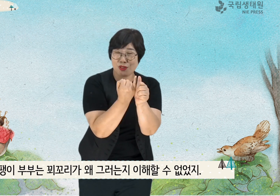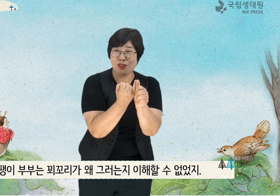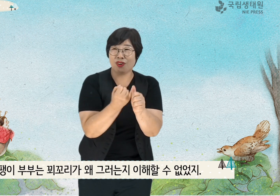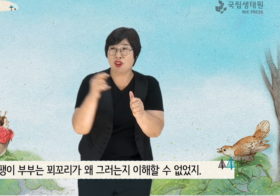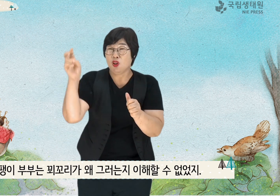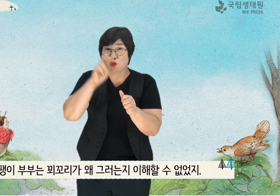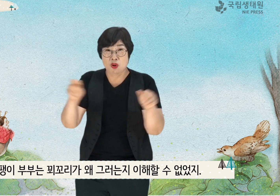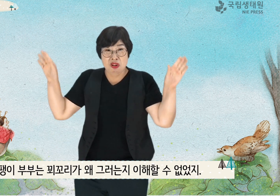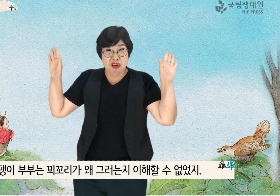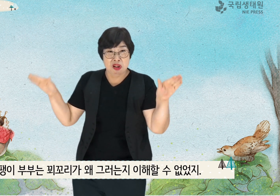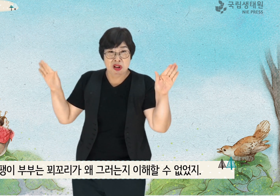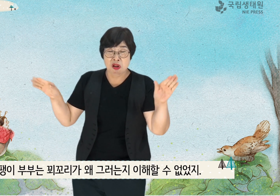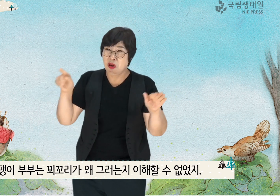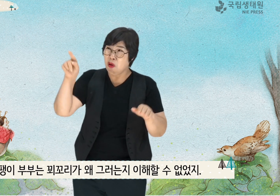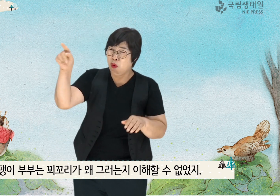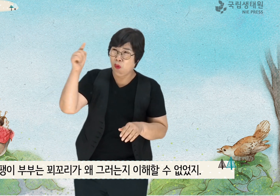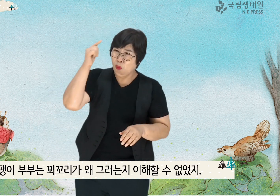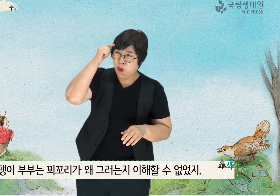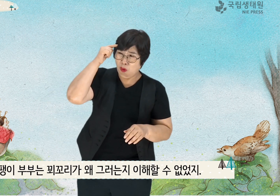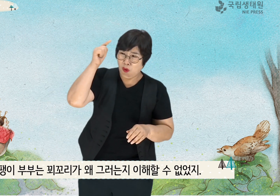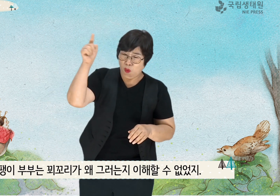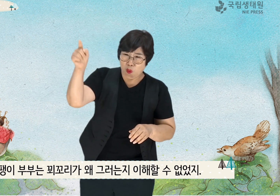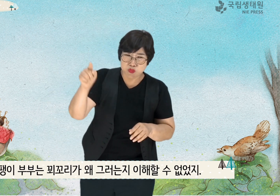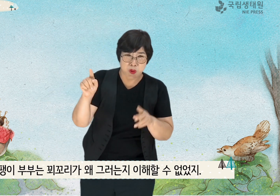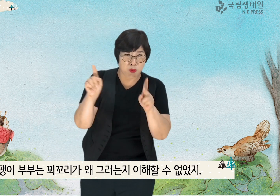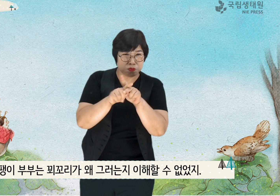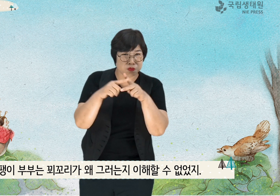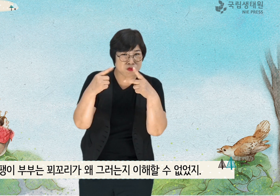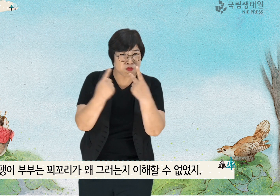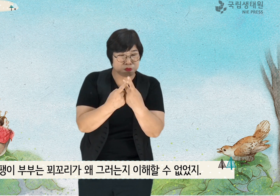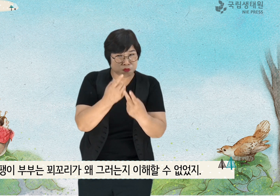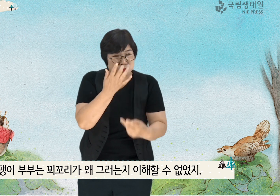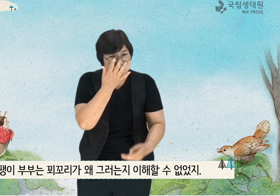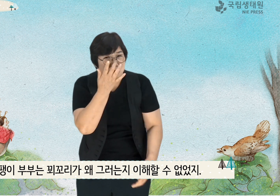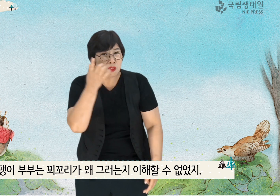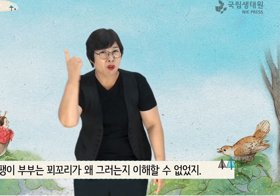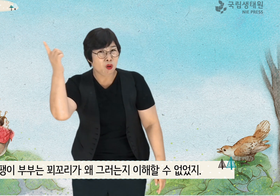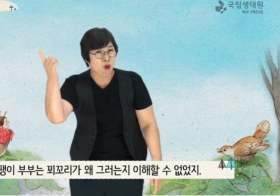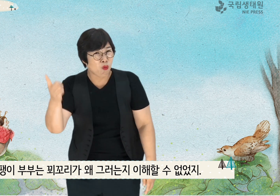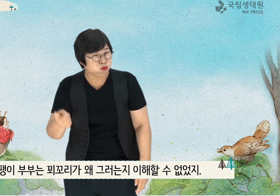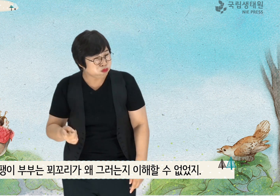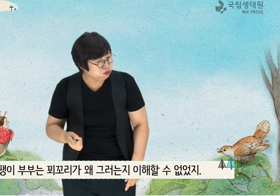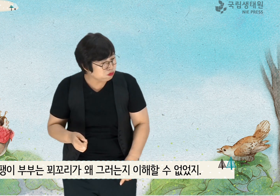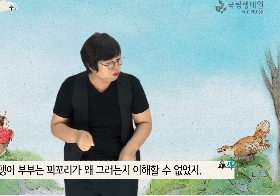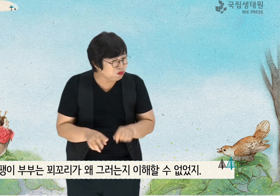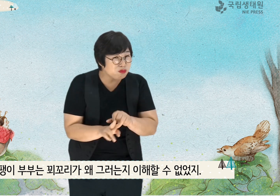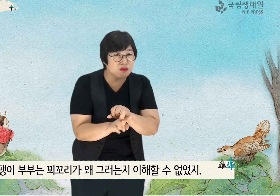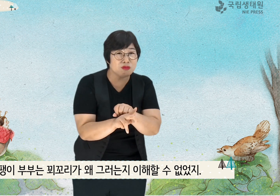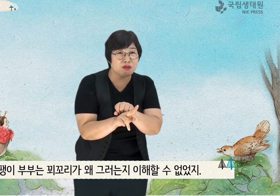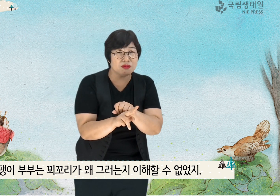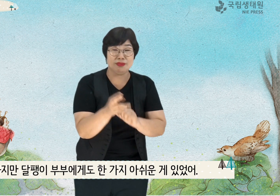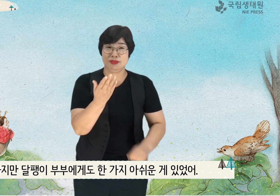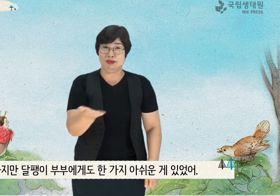달팽이 부부는 꾀꼬리가 왜 그러는지 이해할 수 없었지.